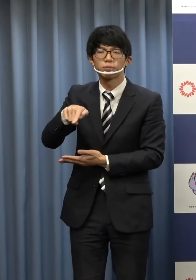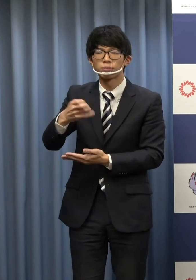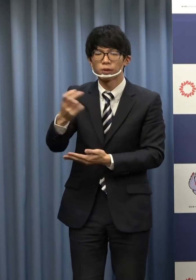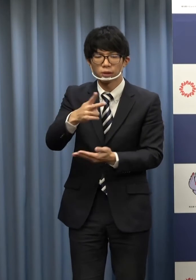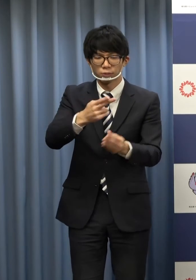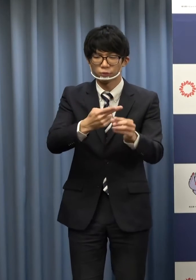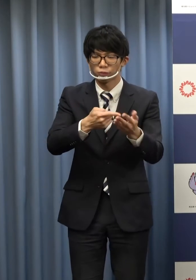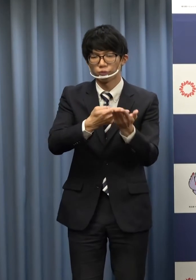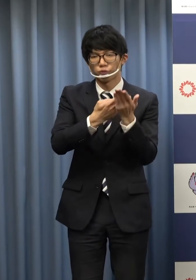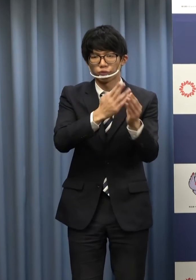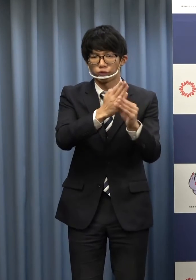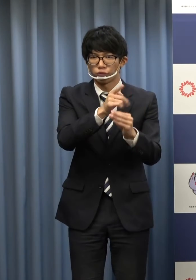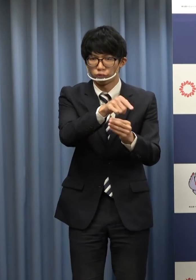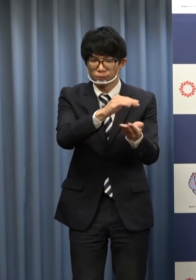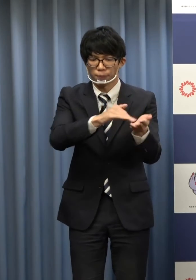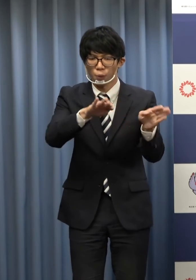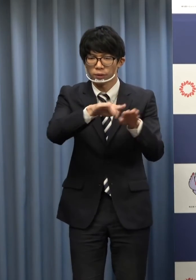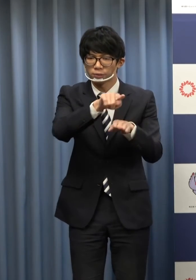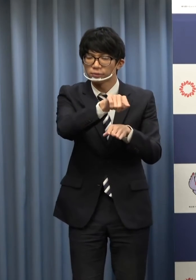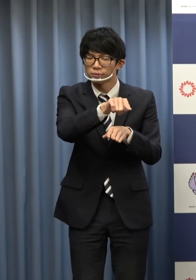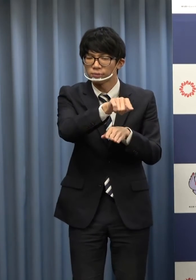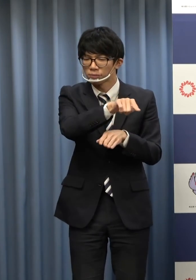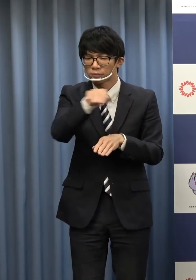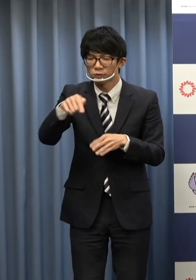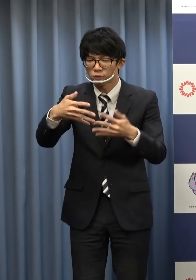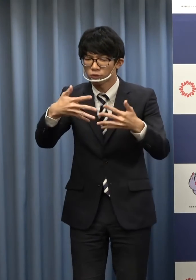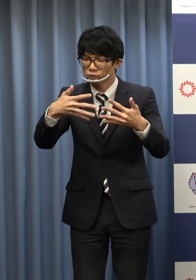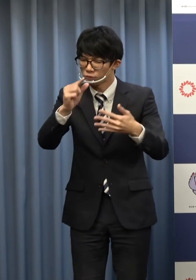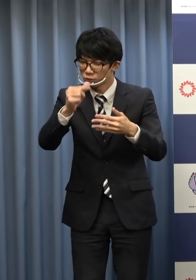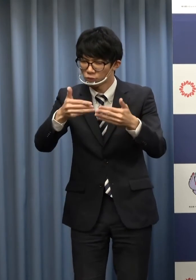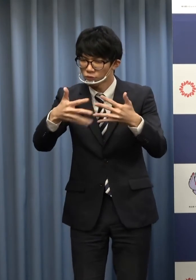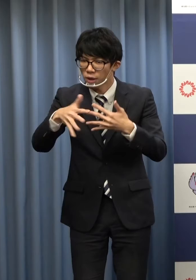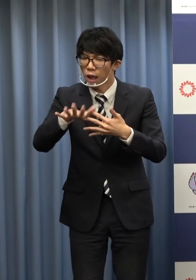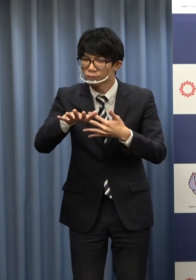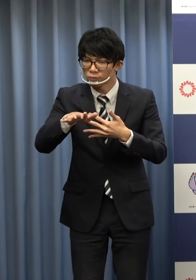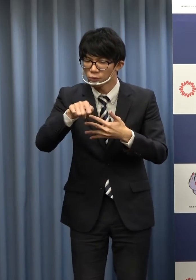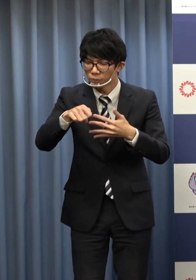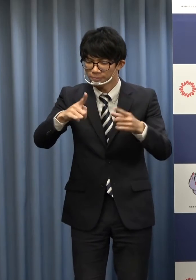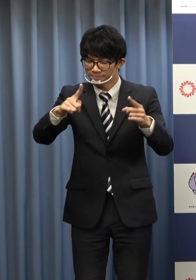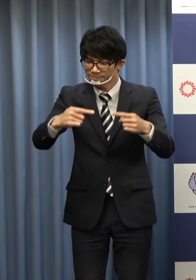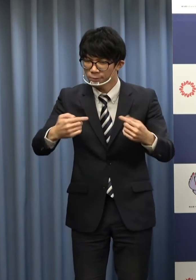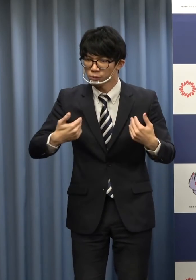だといった、それが特に今日はテーマになって専門家会合では指摘を受けました。